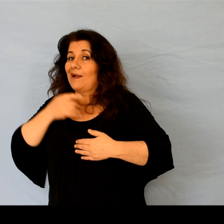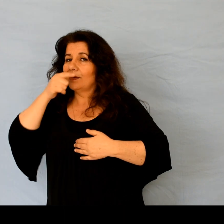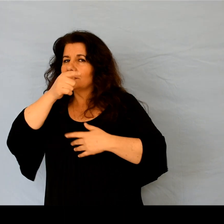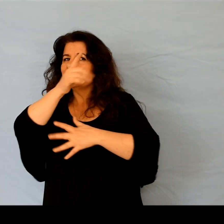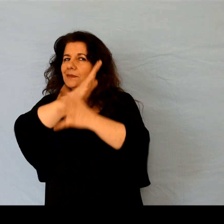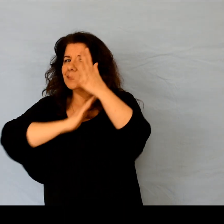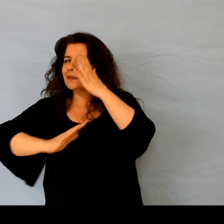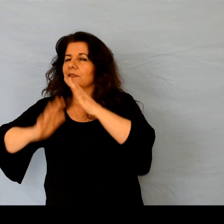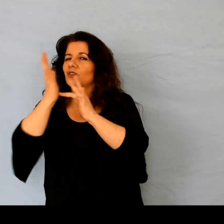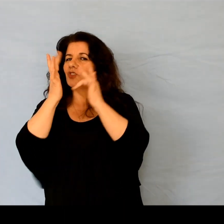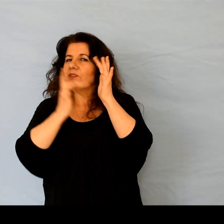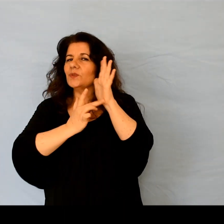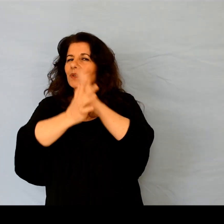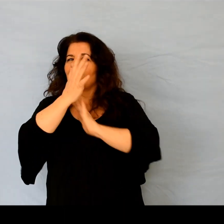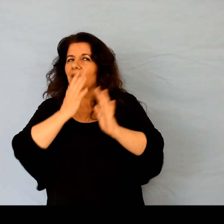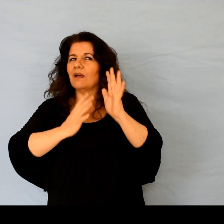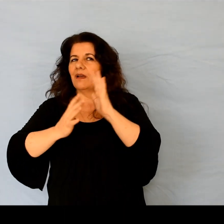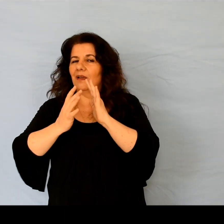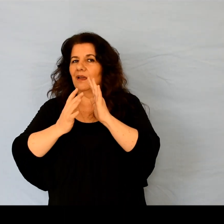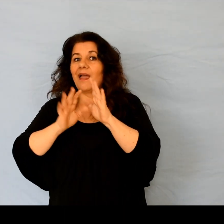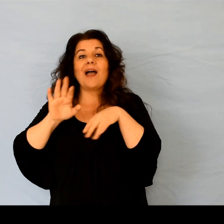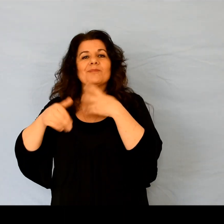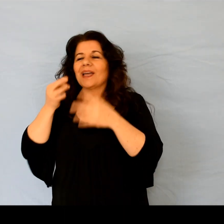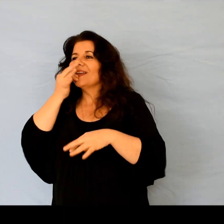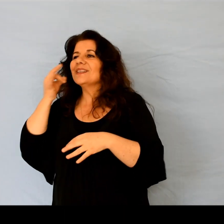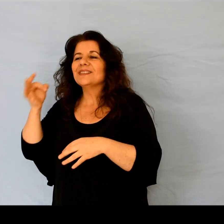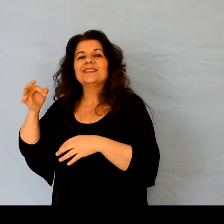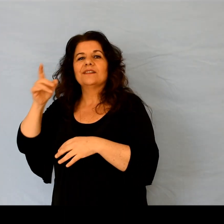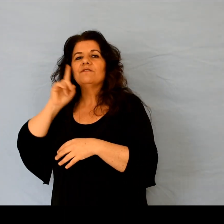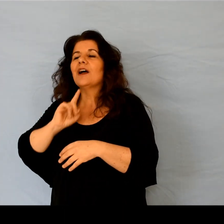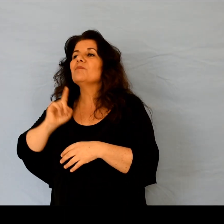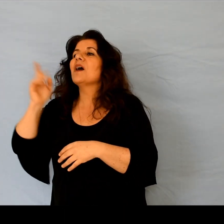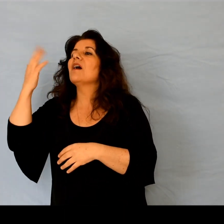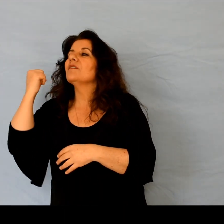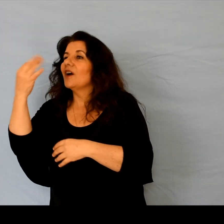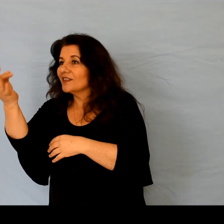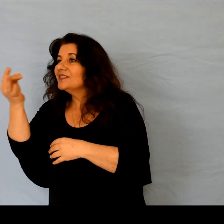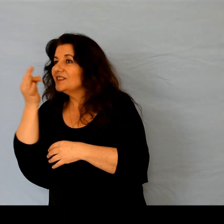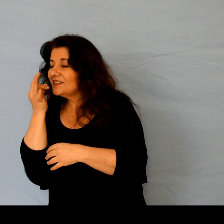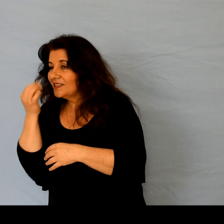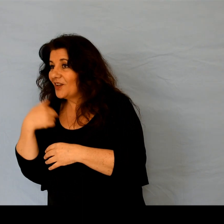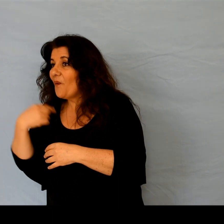femme, « Ce n'est plus à cause de ce que tu nous as dit que nous croyons.